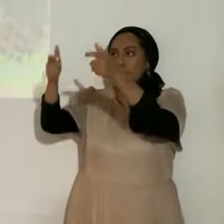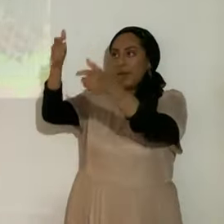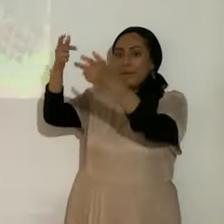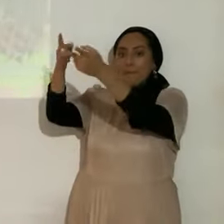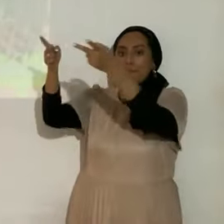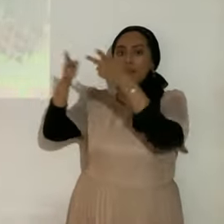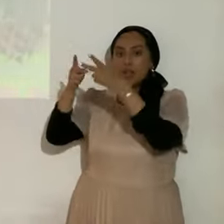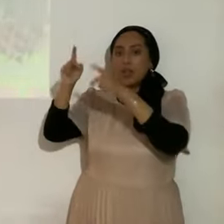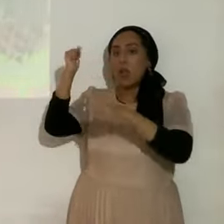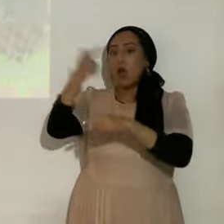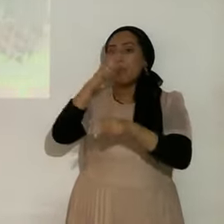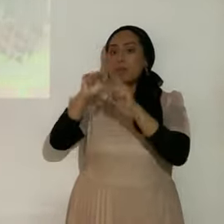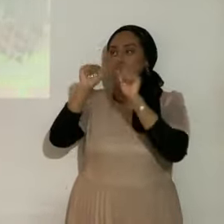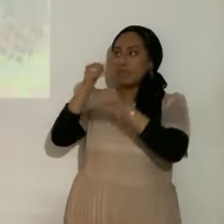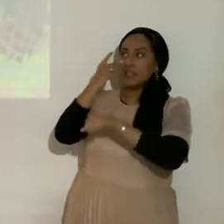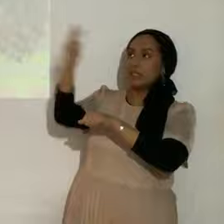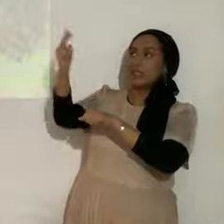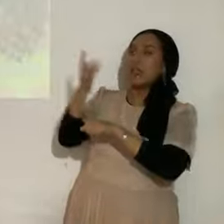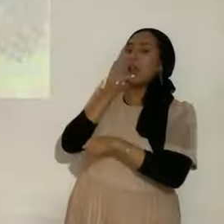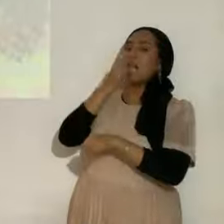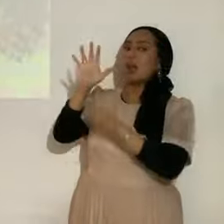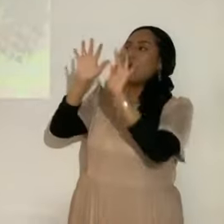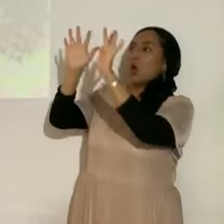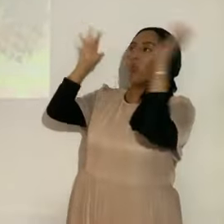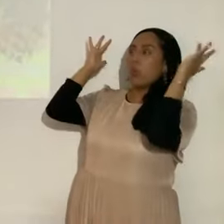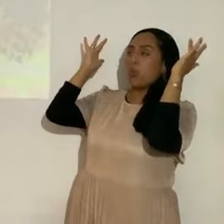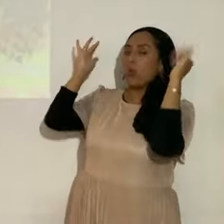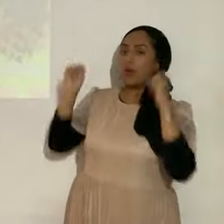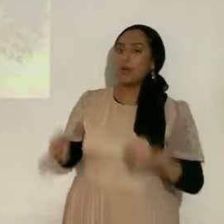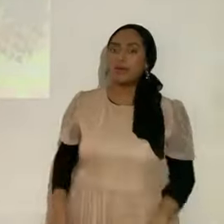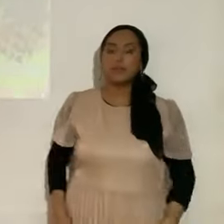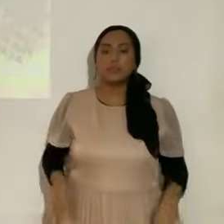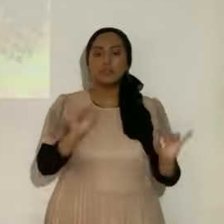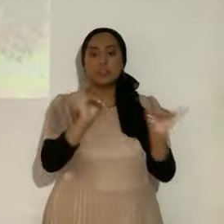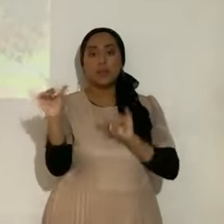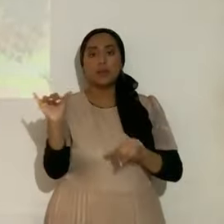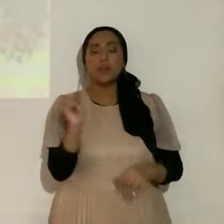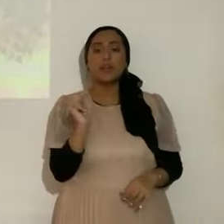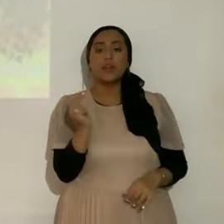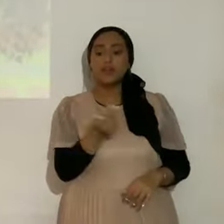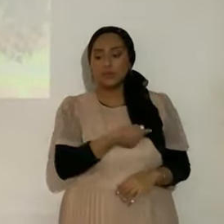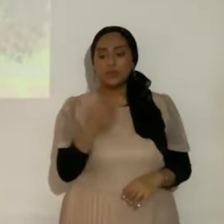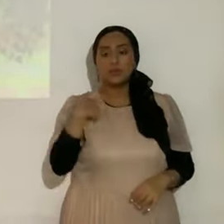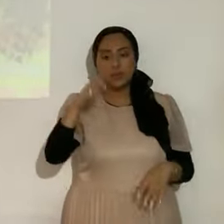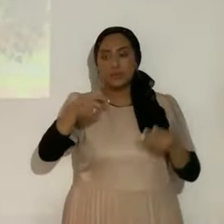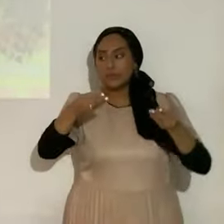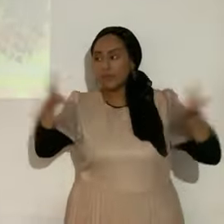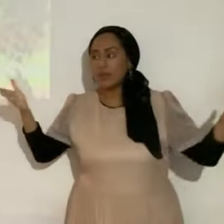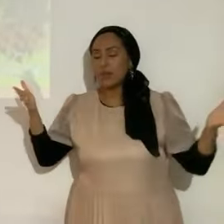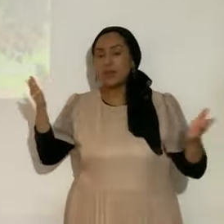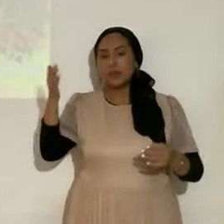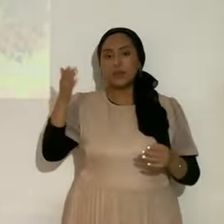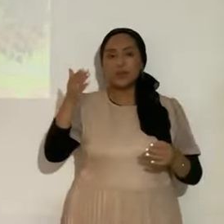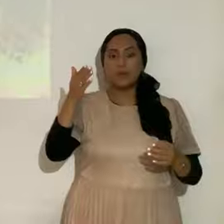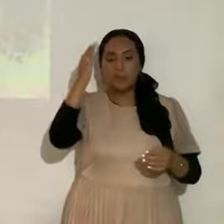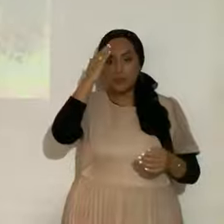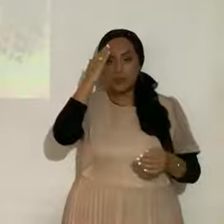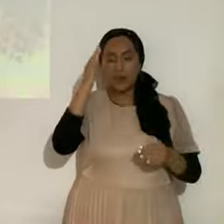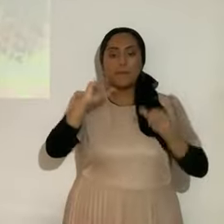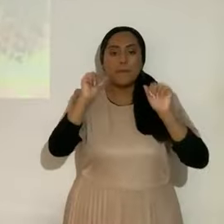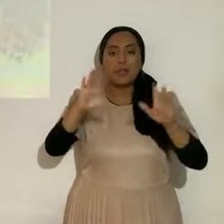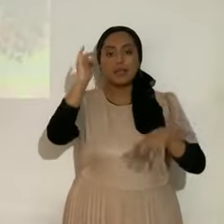que alumbre a todos los que están en la casa. Así nosotros tenemos que dar a notar la bendición de Yahweh porque